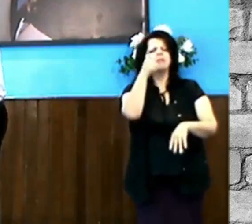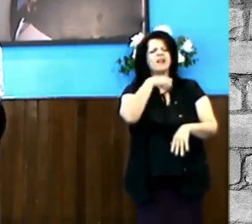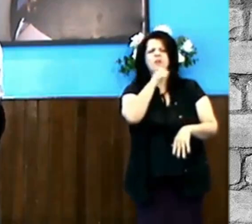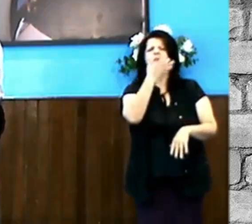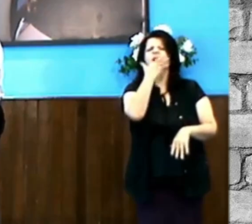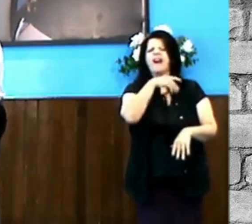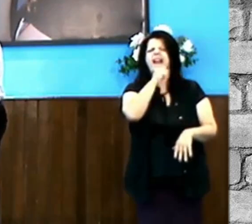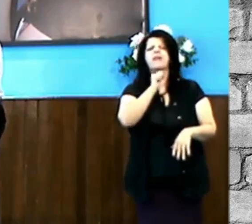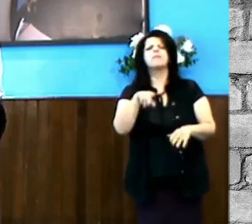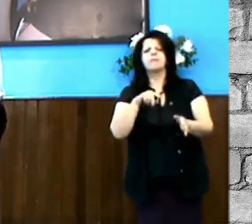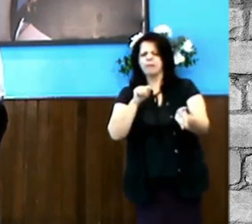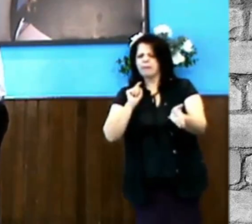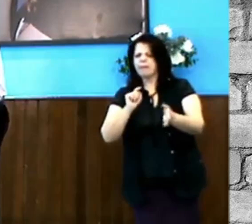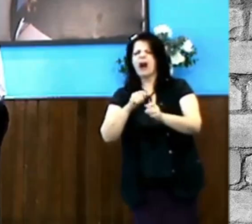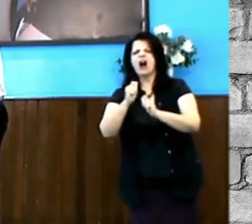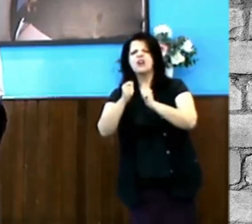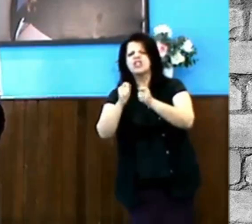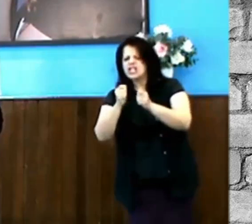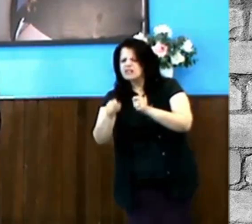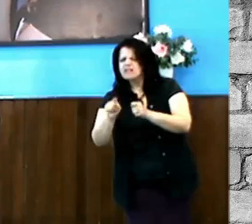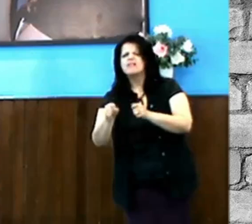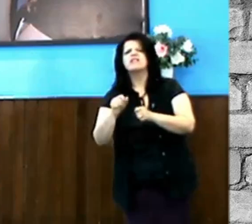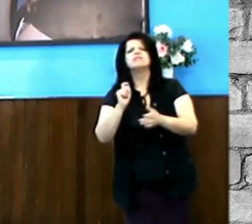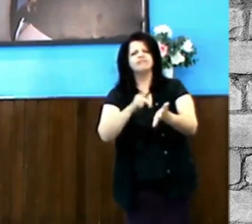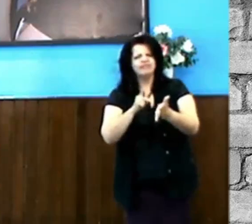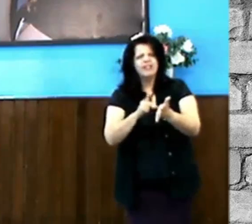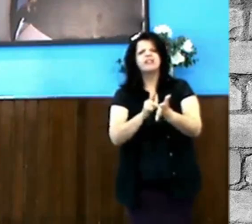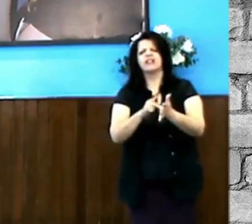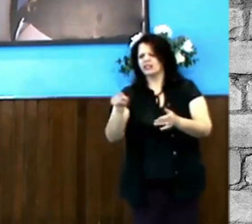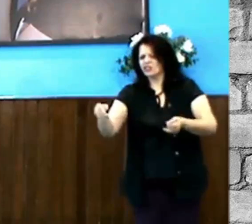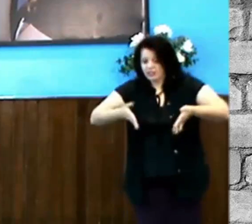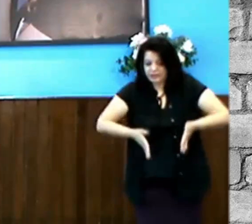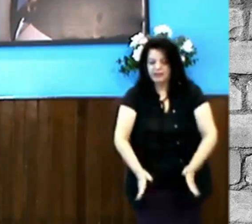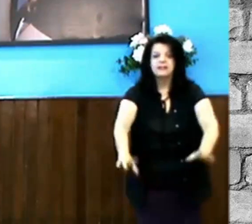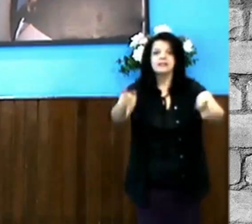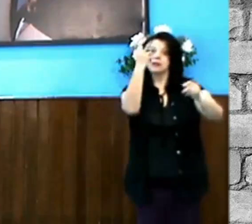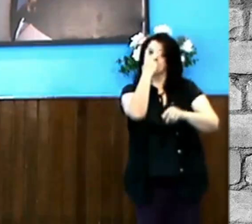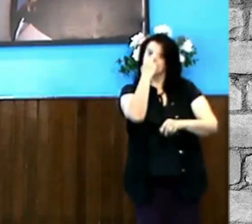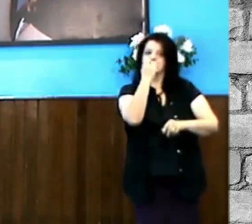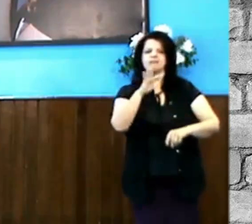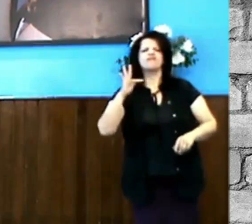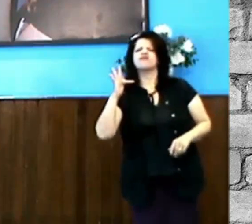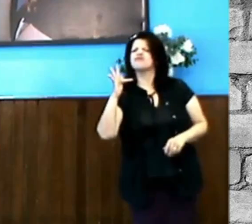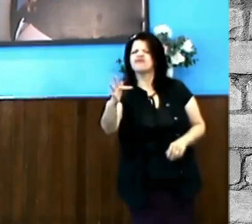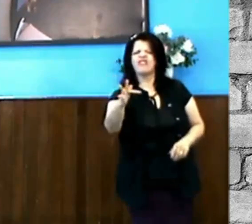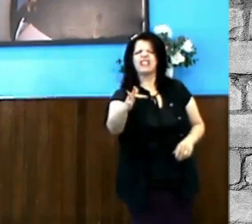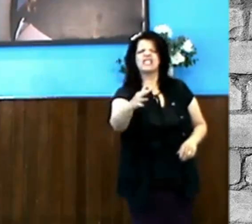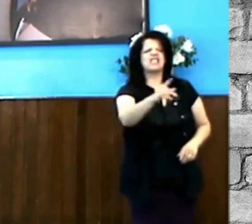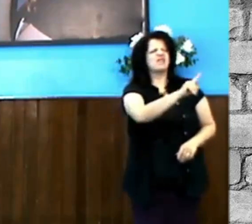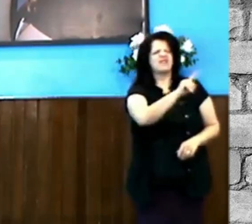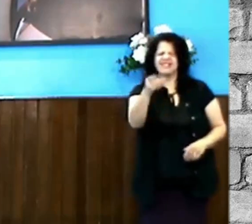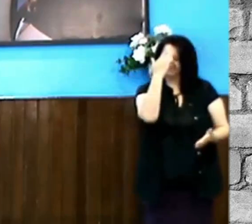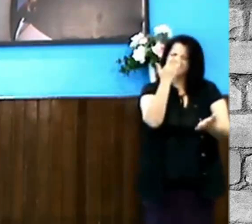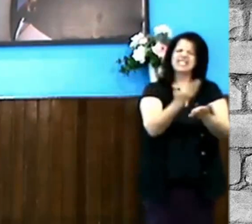pais. Os pais confirmaram que ele era cego de nascença. Ainda assim os fariseus continuavam negando o Senhor Jesus